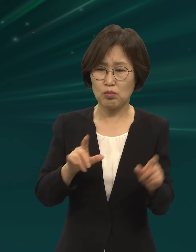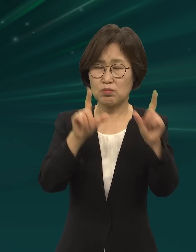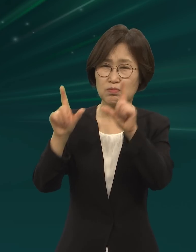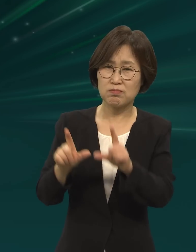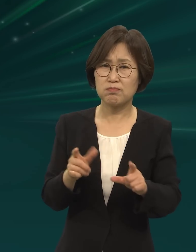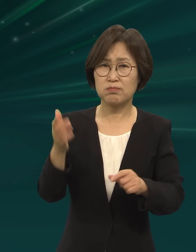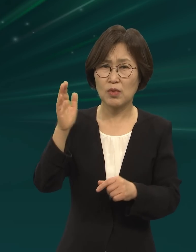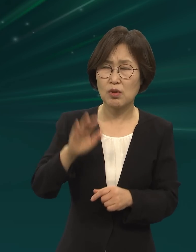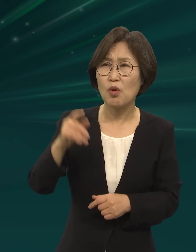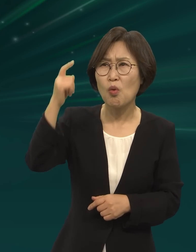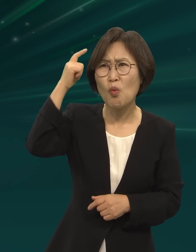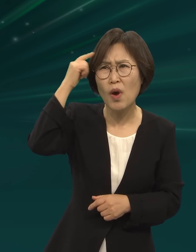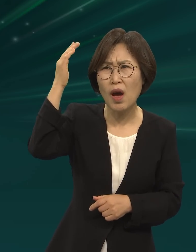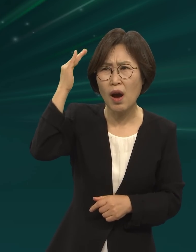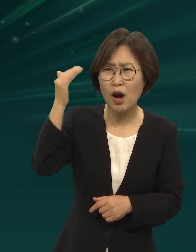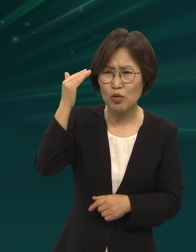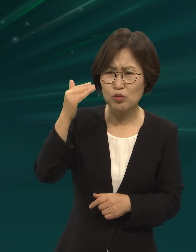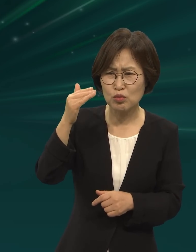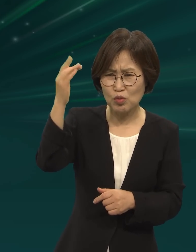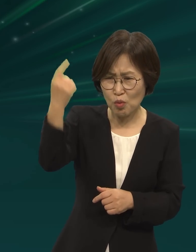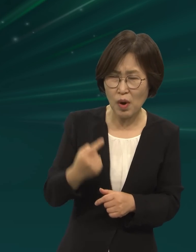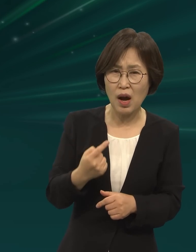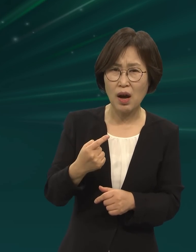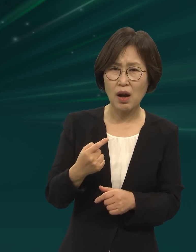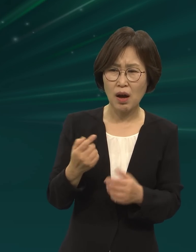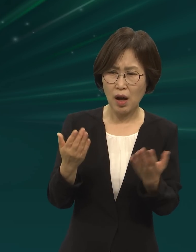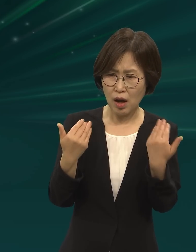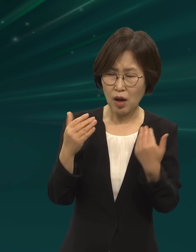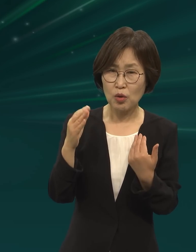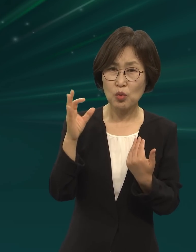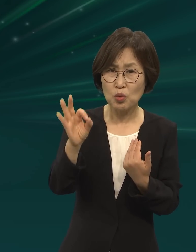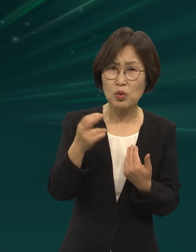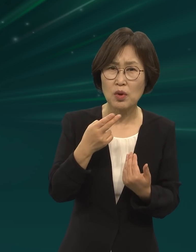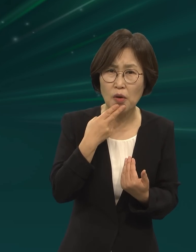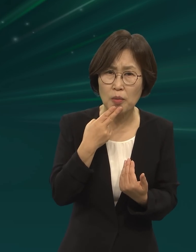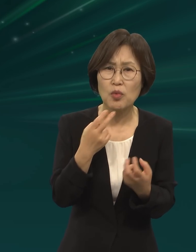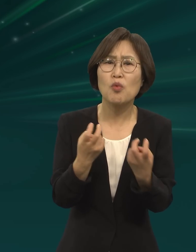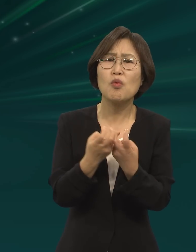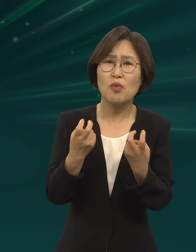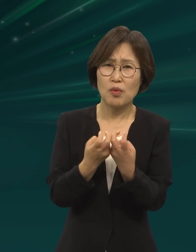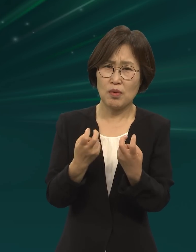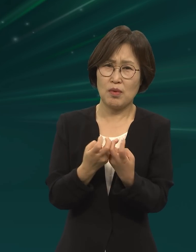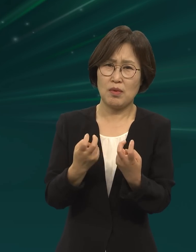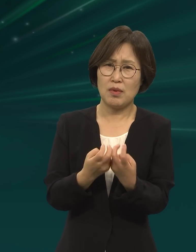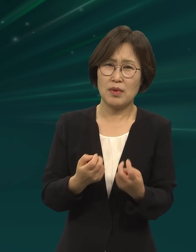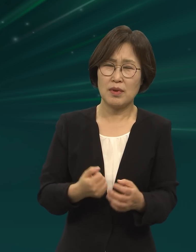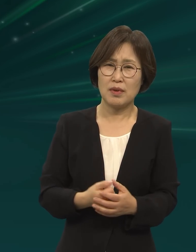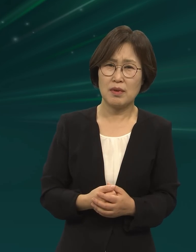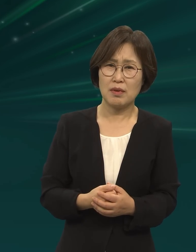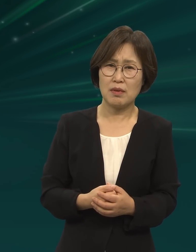있었는데 왜 여기 한국을 데리고 왔어요? 학비를 없는데 자 어떻게 해요?